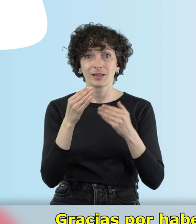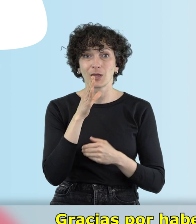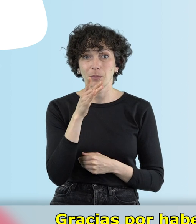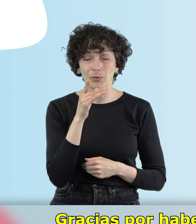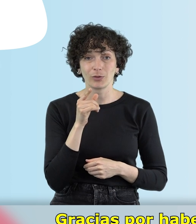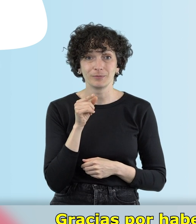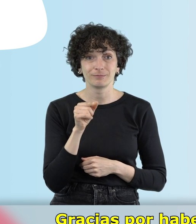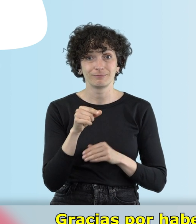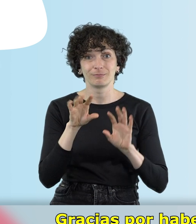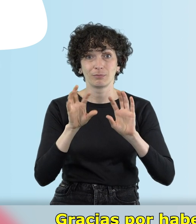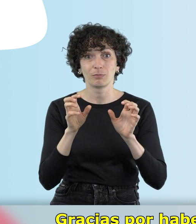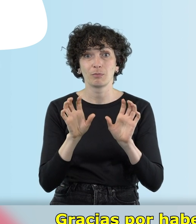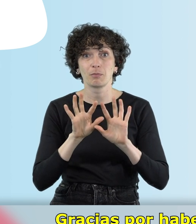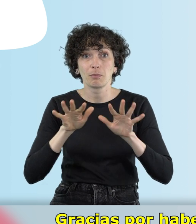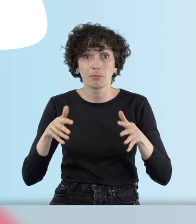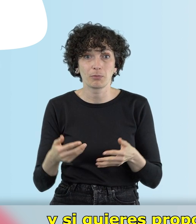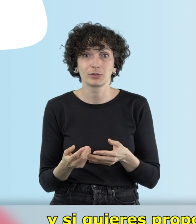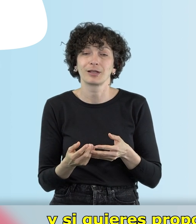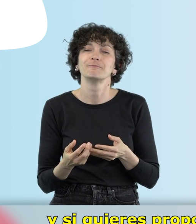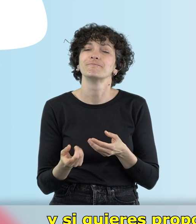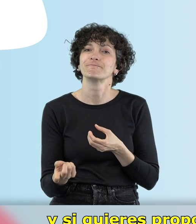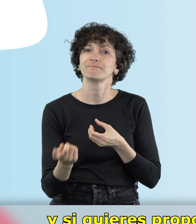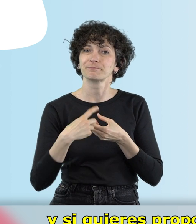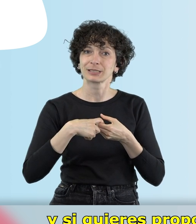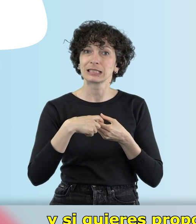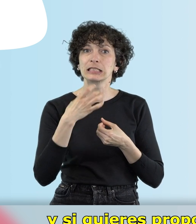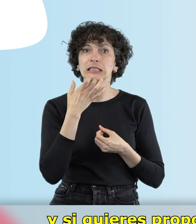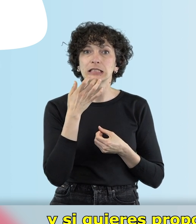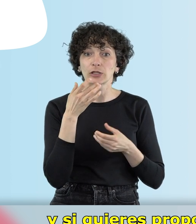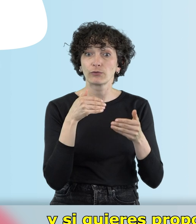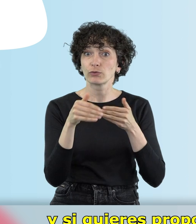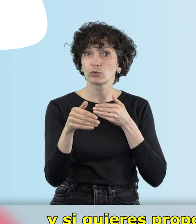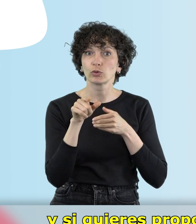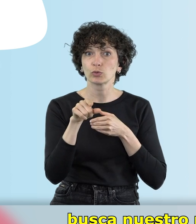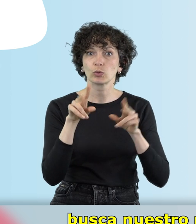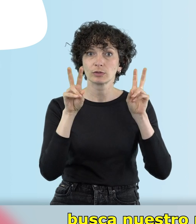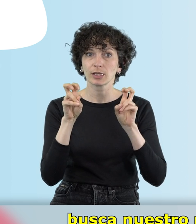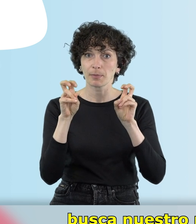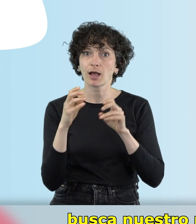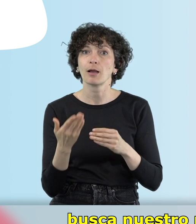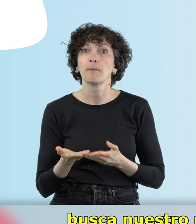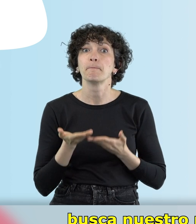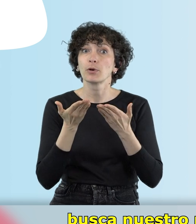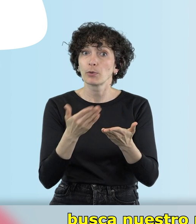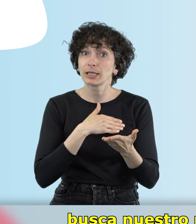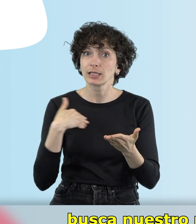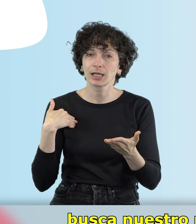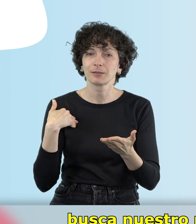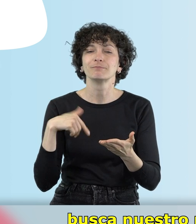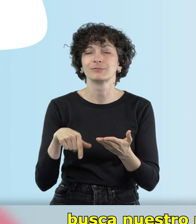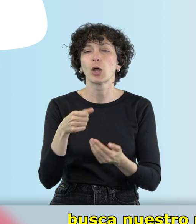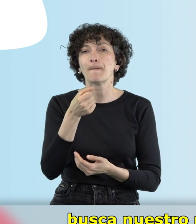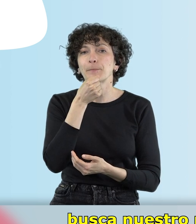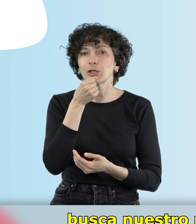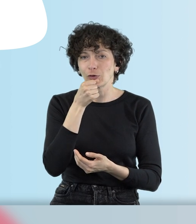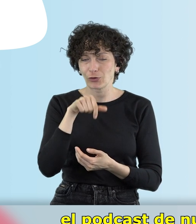Gracias por haberte sumado a nuestro podcast. Y si quieres proponer un tema para un próximo episodio, busca nuestro micrófono, el